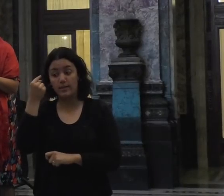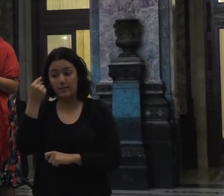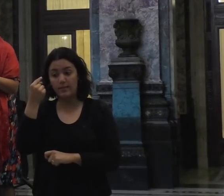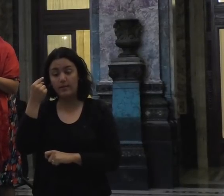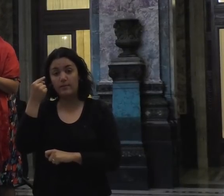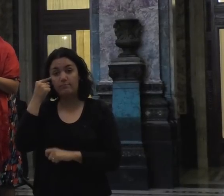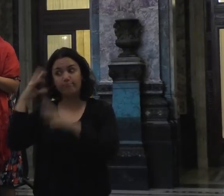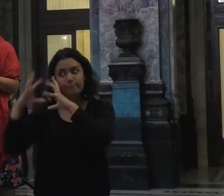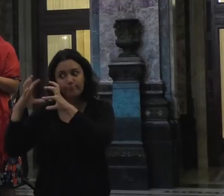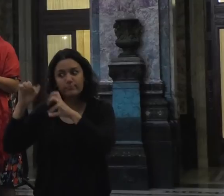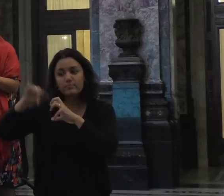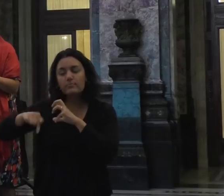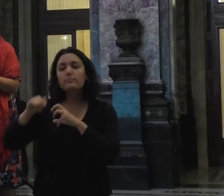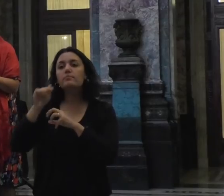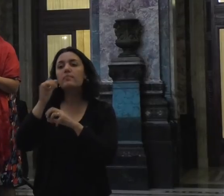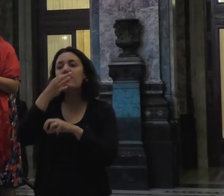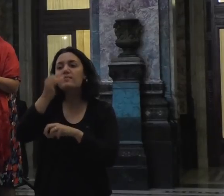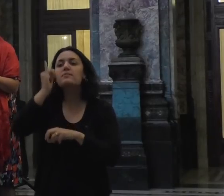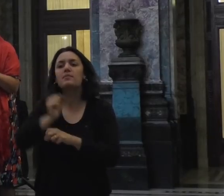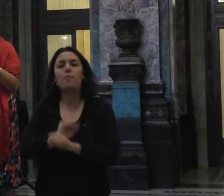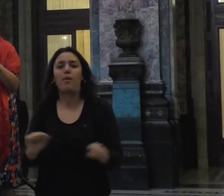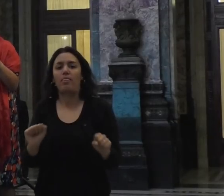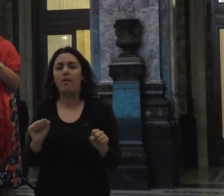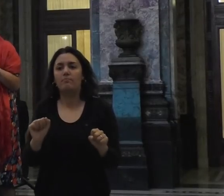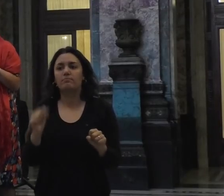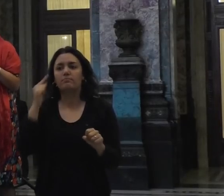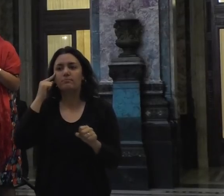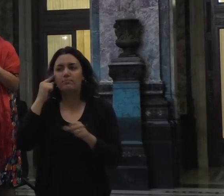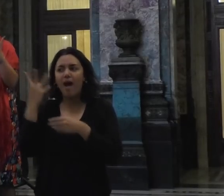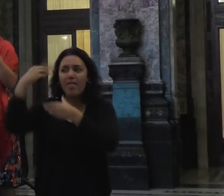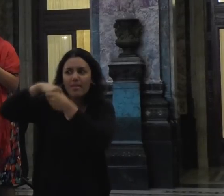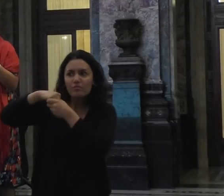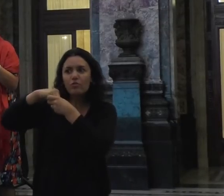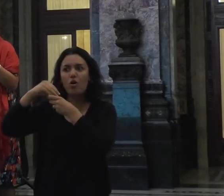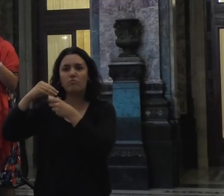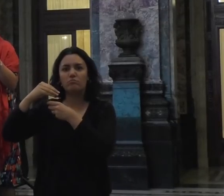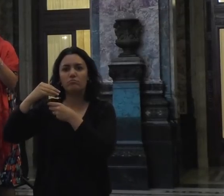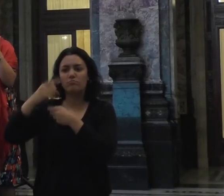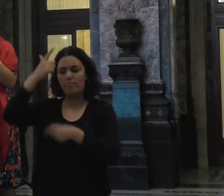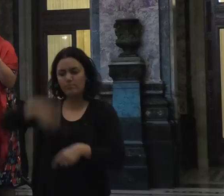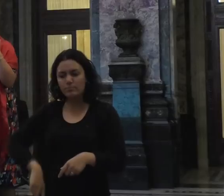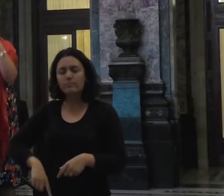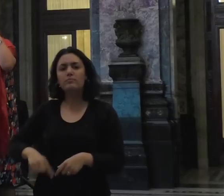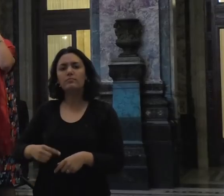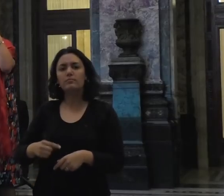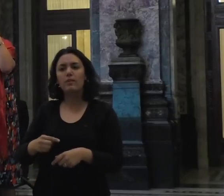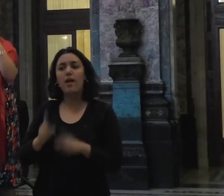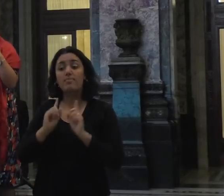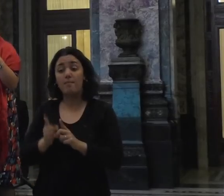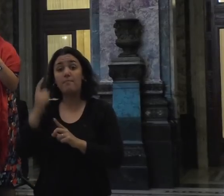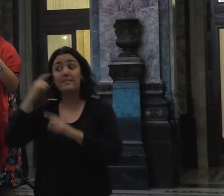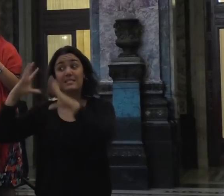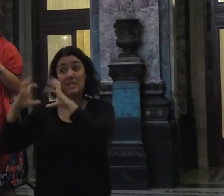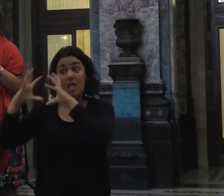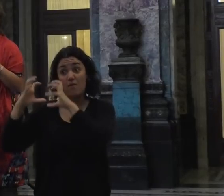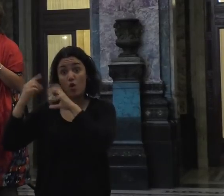principal es decir que sí podemos estudiar lo que hay adentro de esa caja negra que somos nosotros, y en particular la caja negra del cerebro y